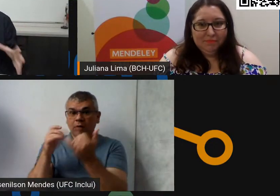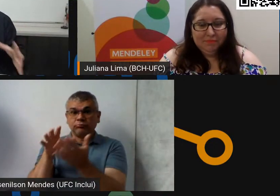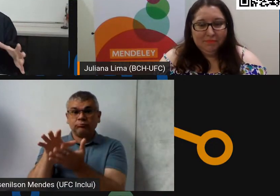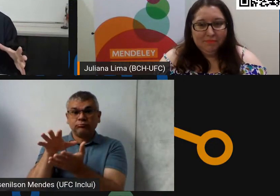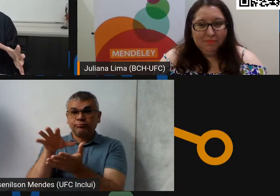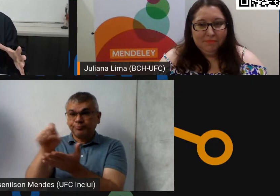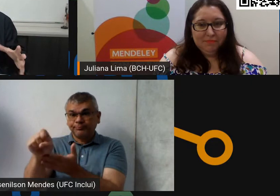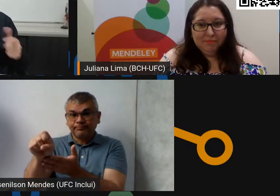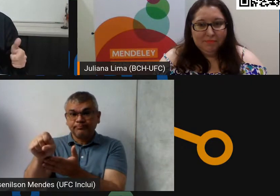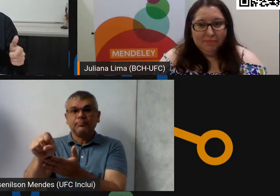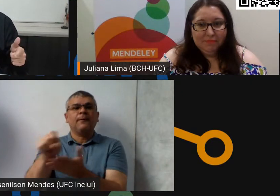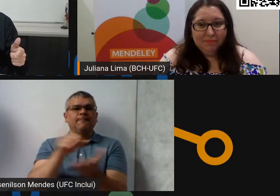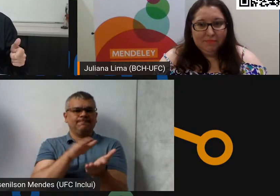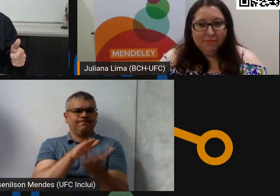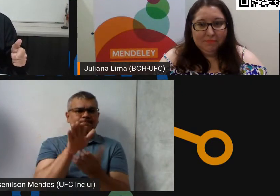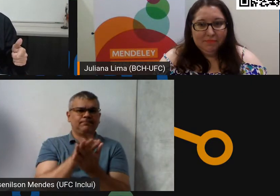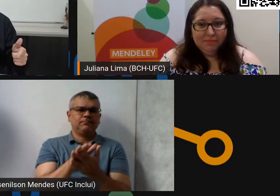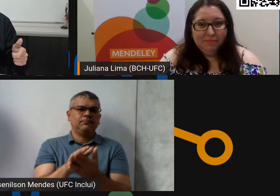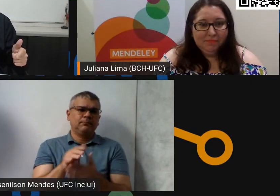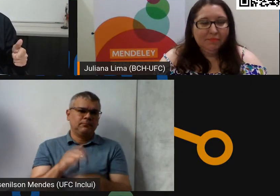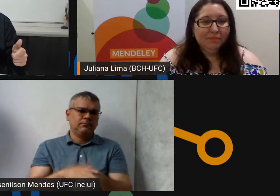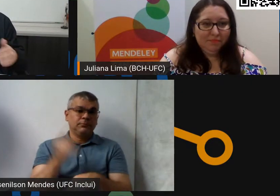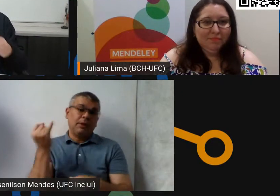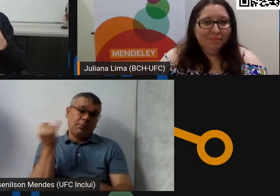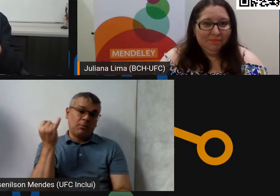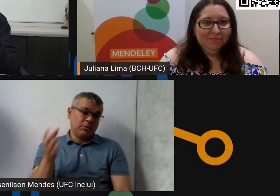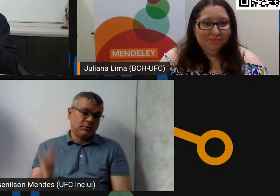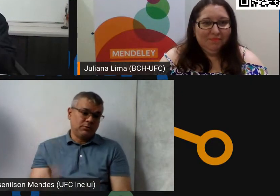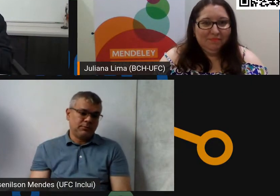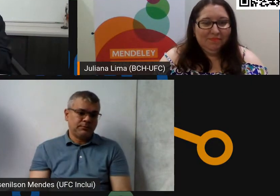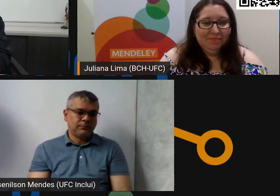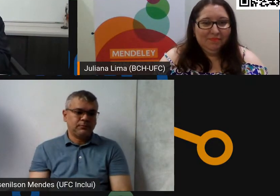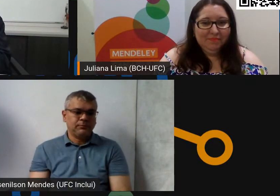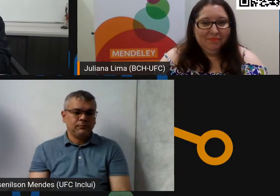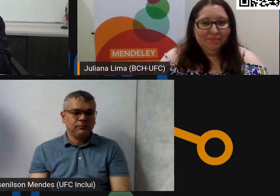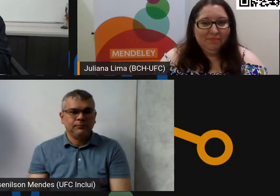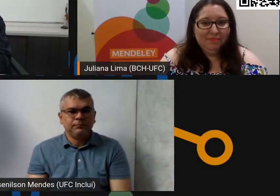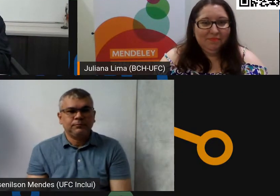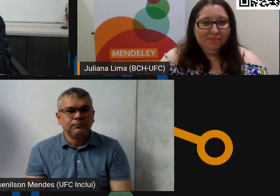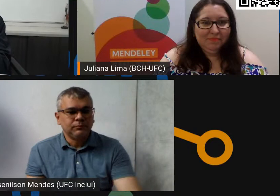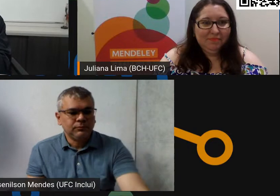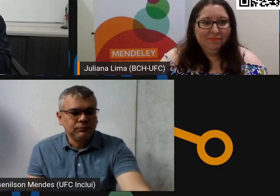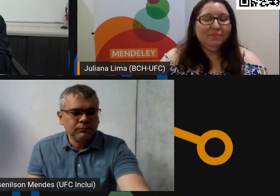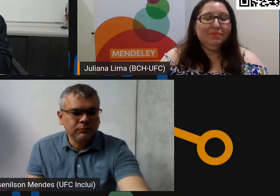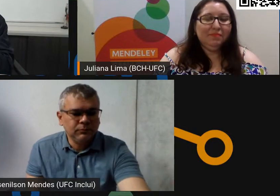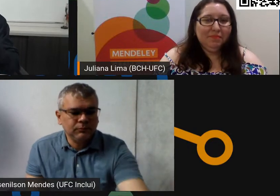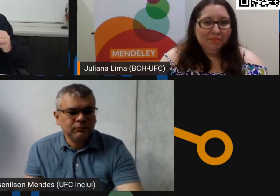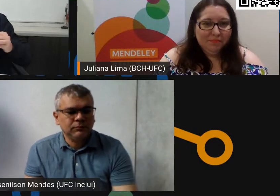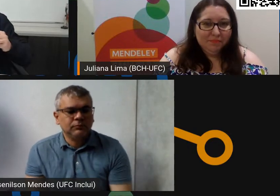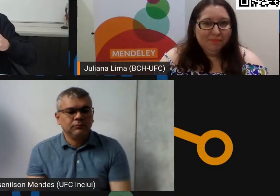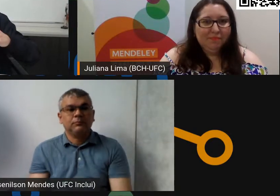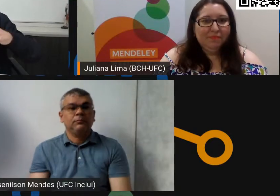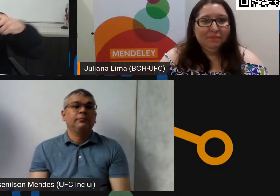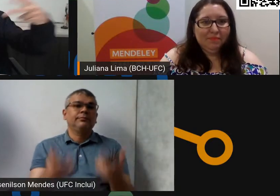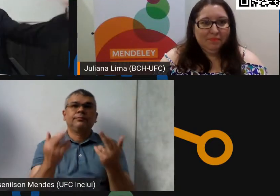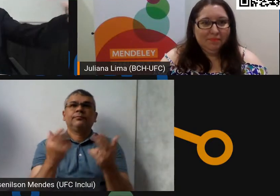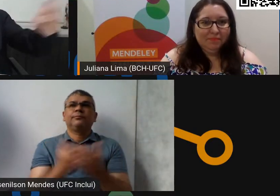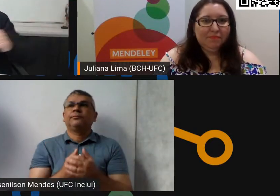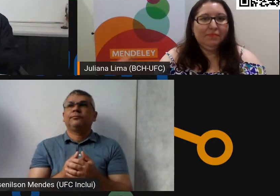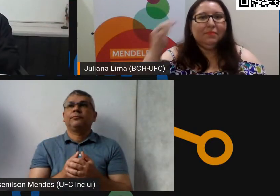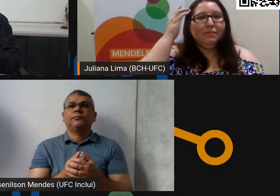dados, eu não sei o que fazer com eles, e são dados importantes. Né? Da mesma forma como nós usamos dados de